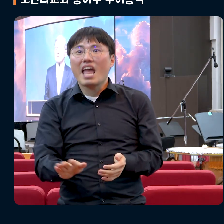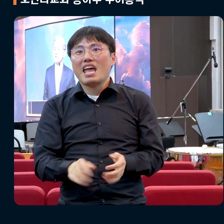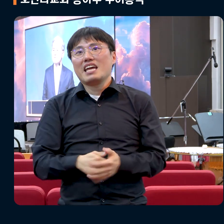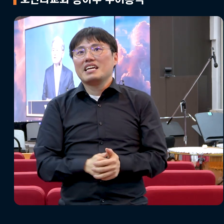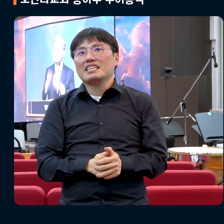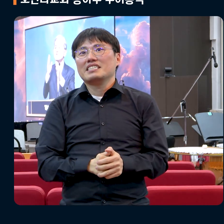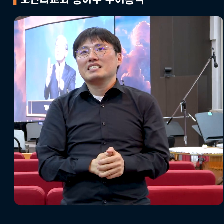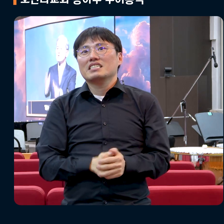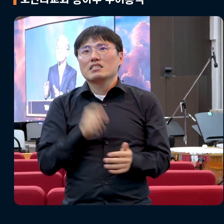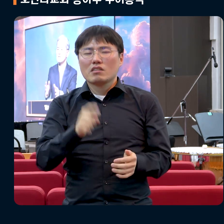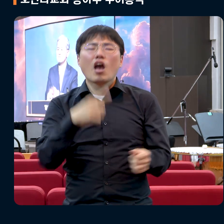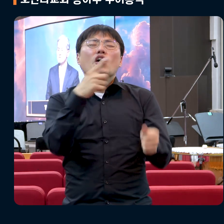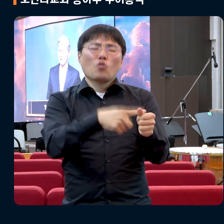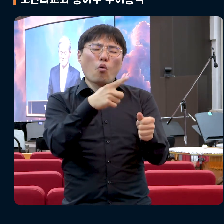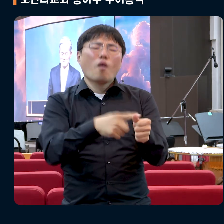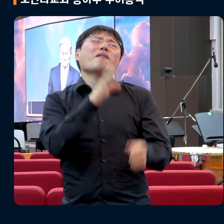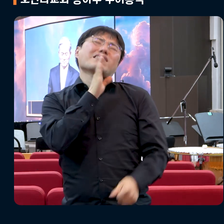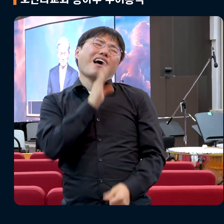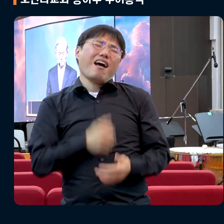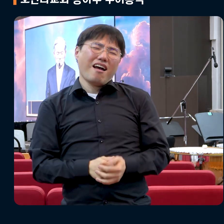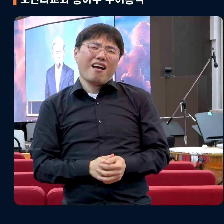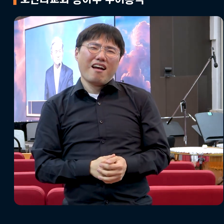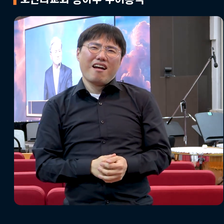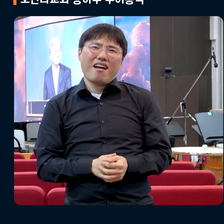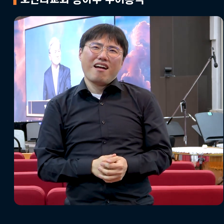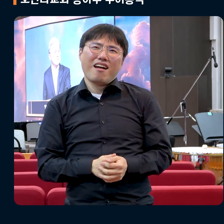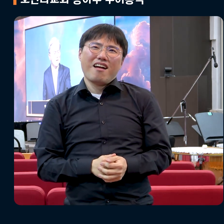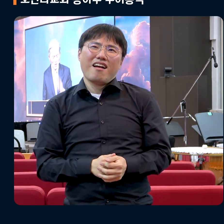그런데 바로 그렇기 때문에 이건 욕이 맞습니다.